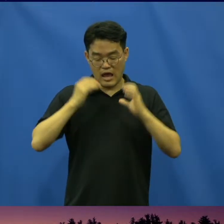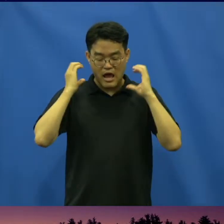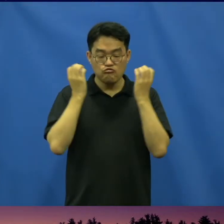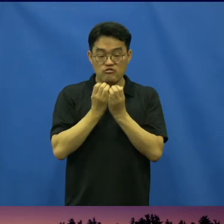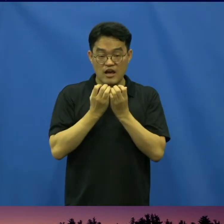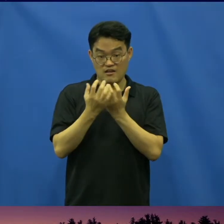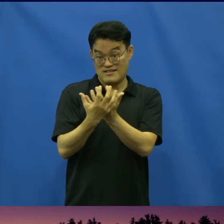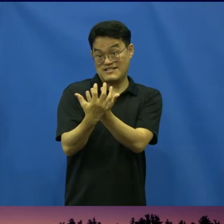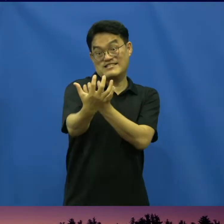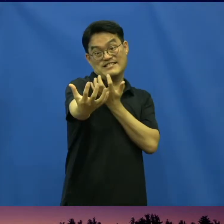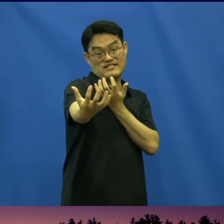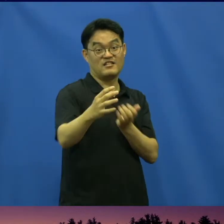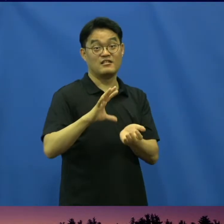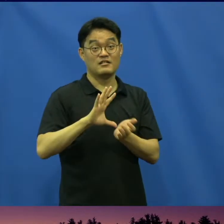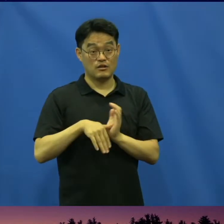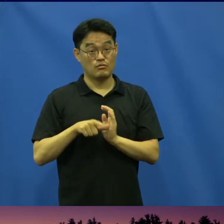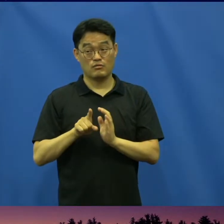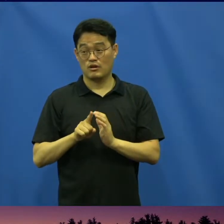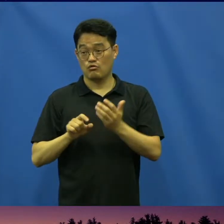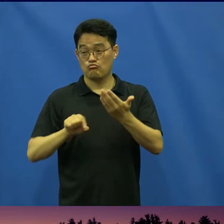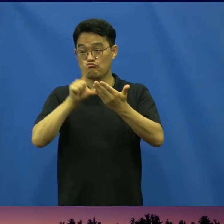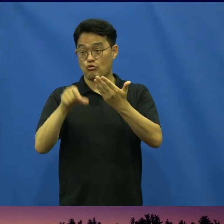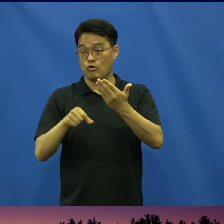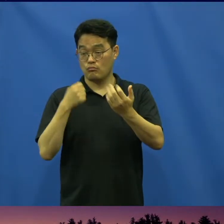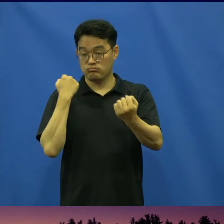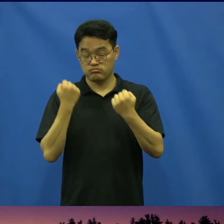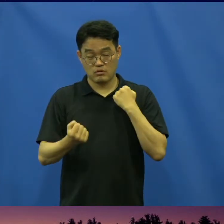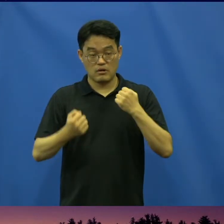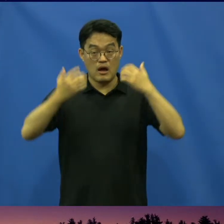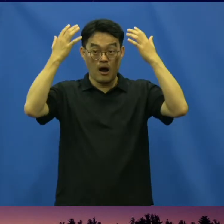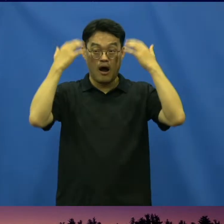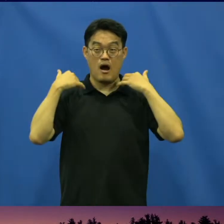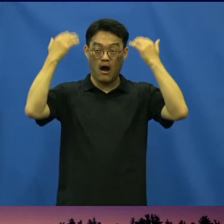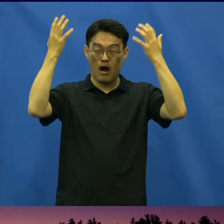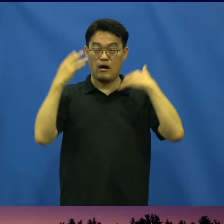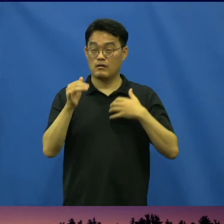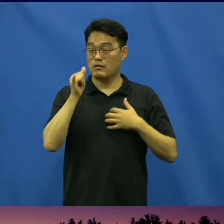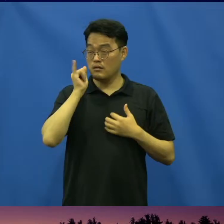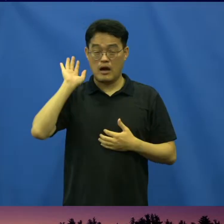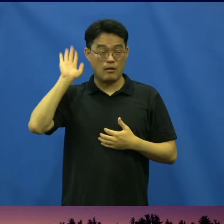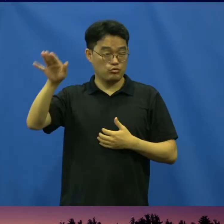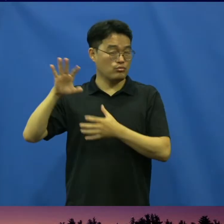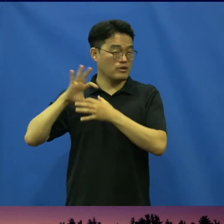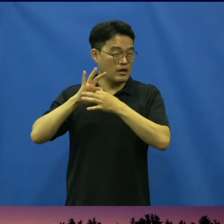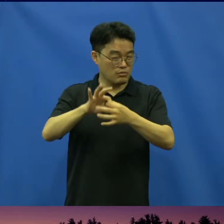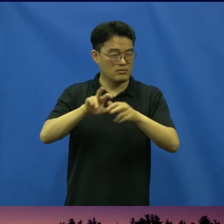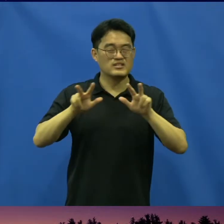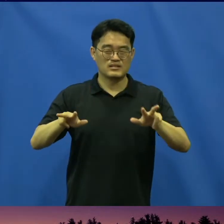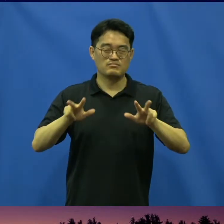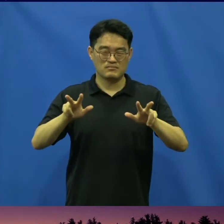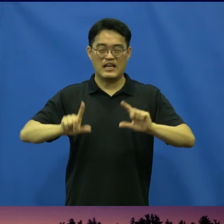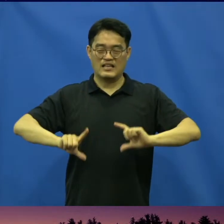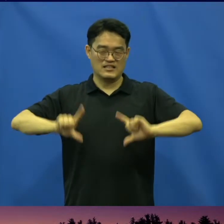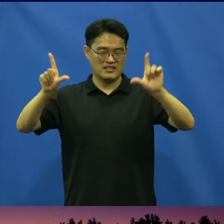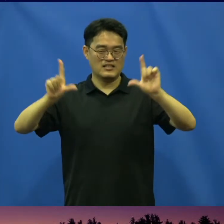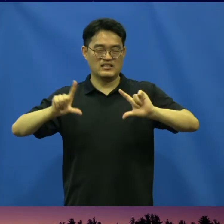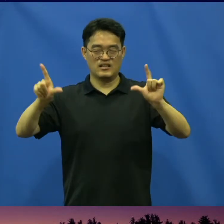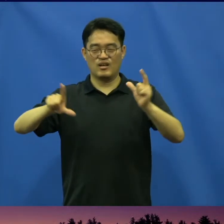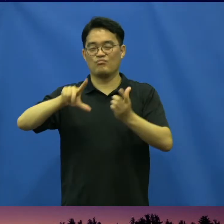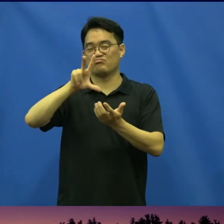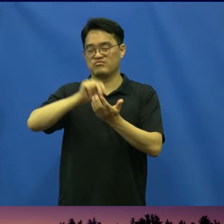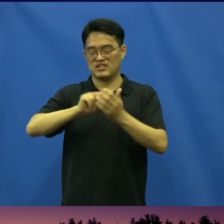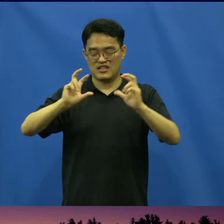뜨거웠어요. 그러니까 일단 앞으로도 상당하게 계속 더울 것 같은데 여러분들 건강